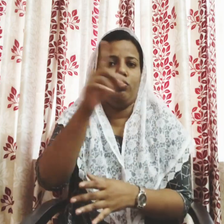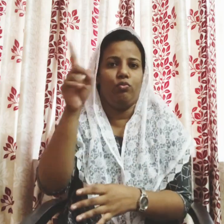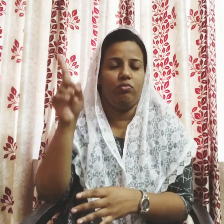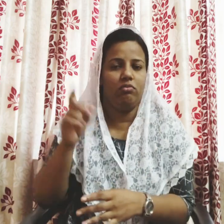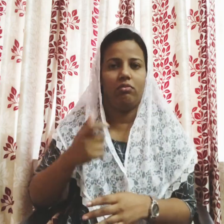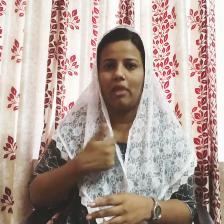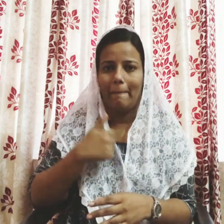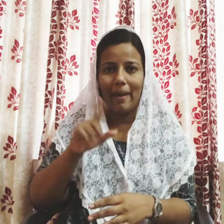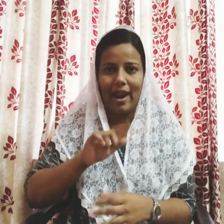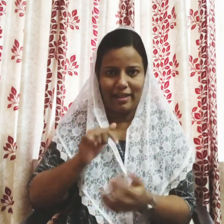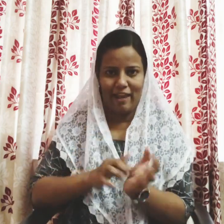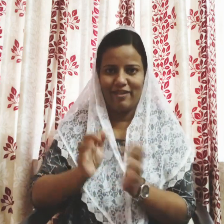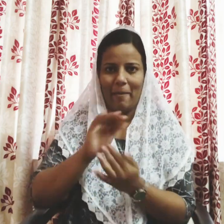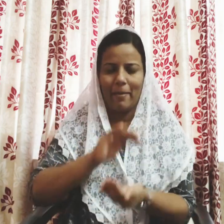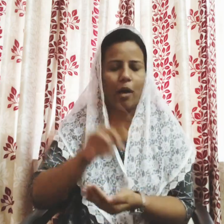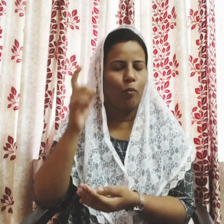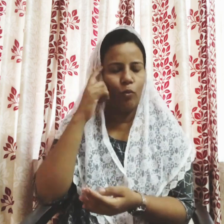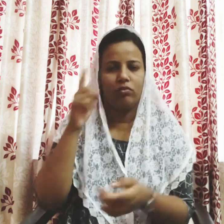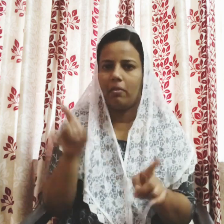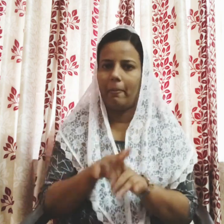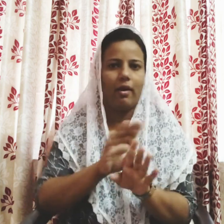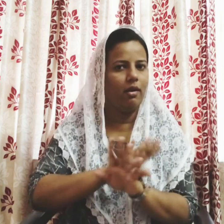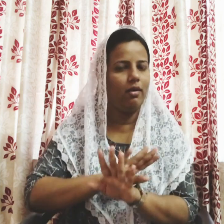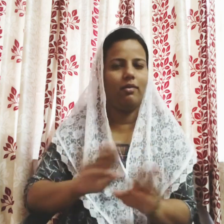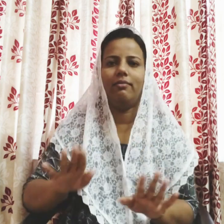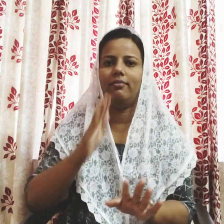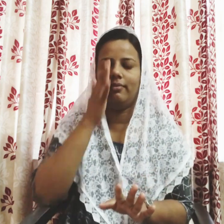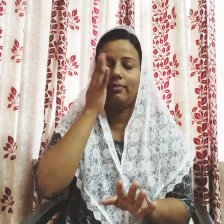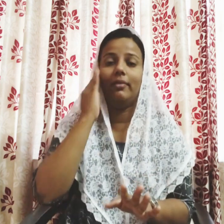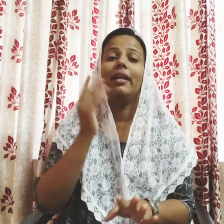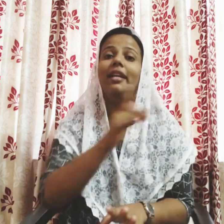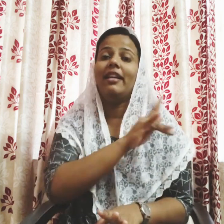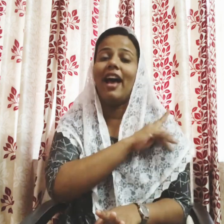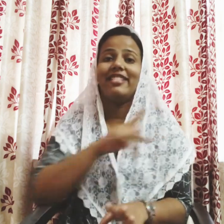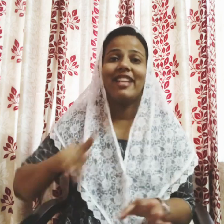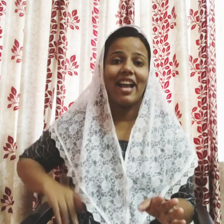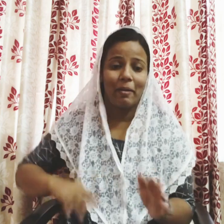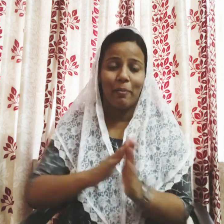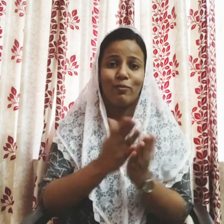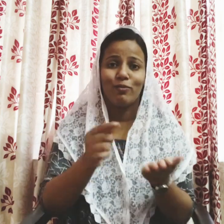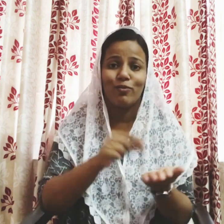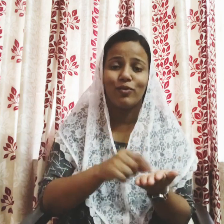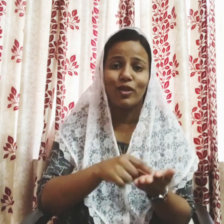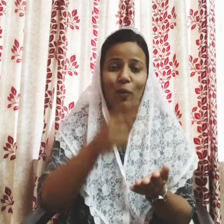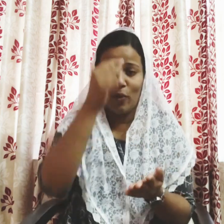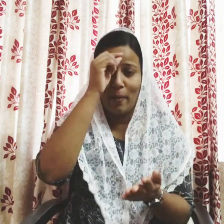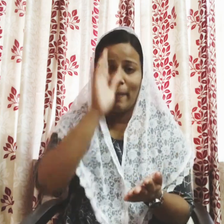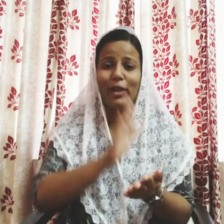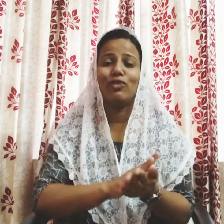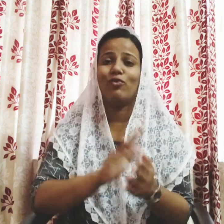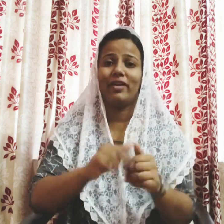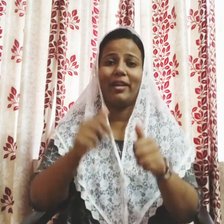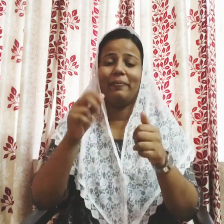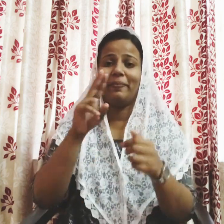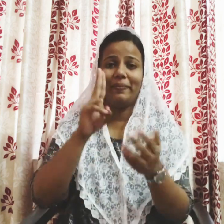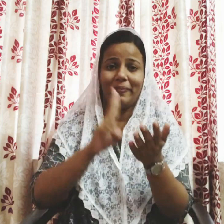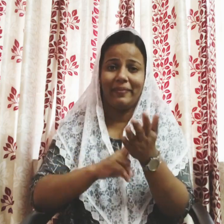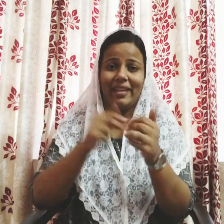നിലയിൽ ദൈവമക്കളായി നമ്മൾ കാണുവാൻ പാടില്ല. ഒന്ന് ചിന്തിച്ചേ, രാജാക്കന്മാരുടെ പുസ്തകത്തിൽ ഒരു നയമാൻ എന്ന് പറയുന്ന ഒരു സൈന്യാധിപനെ കുറിച്ച്